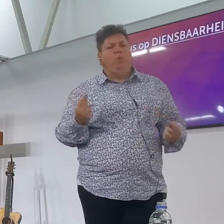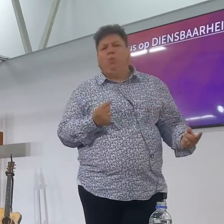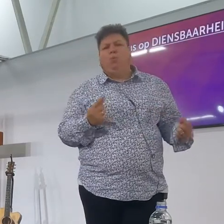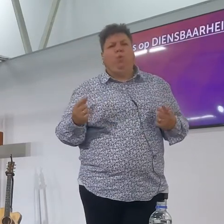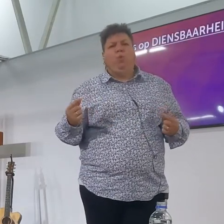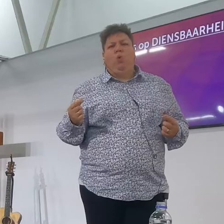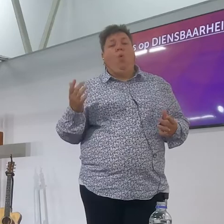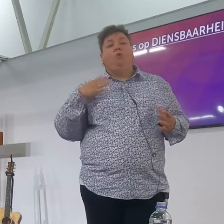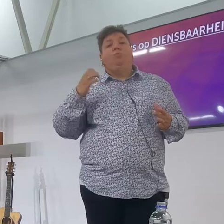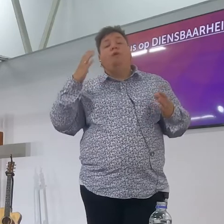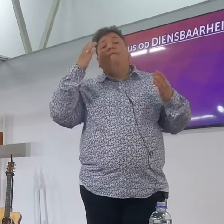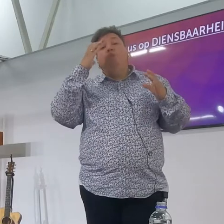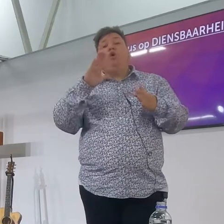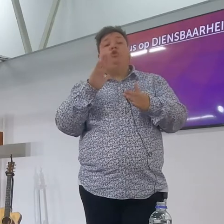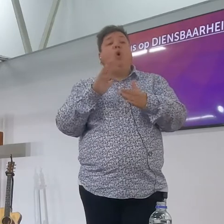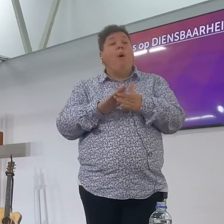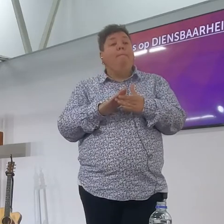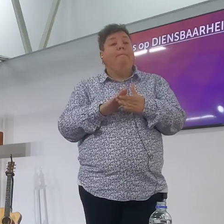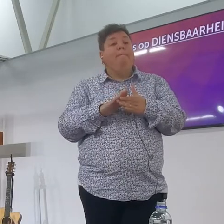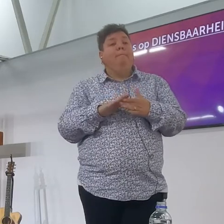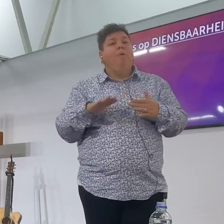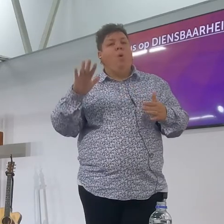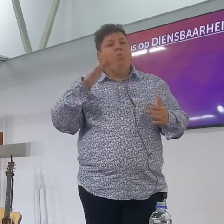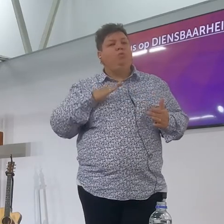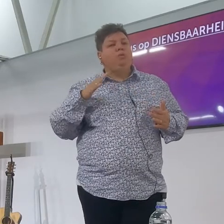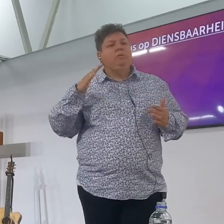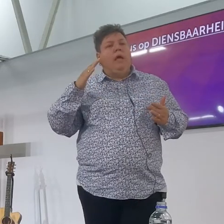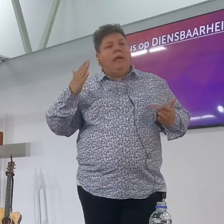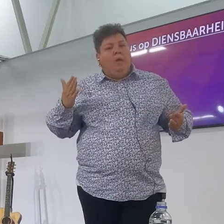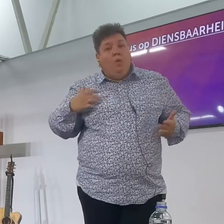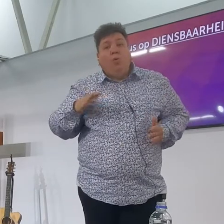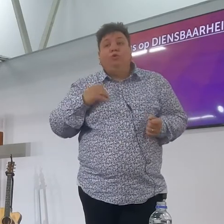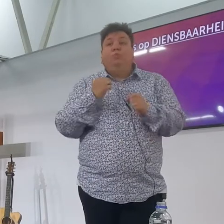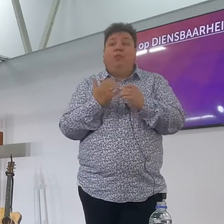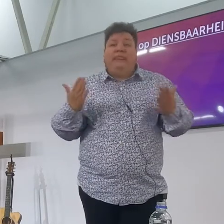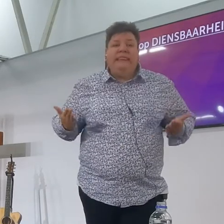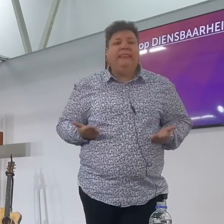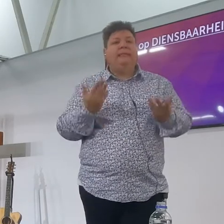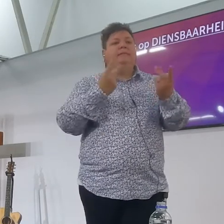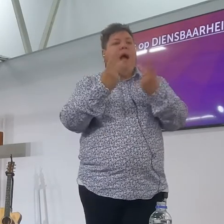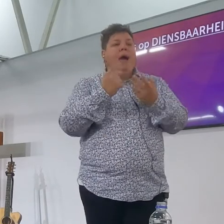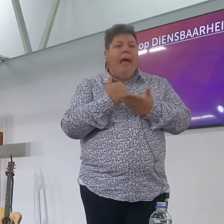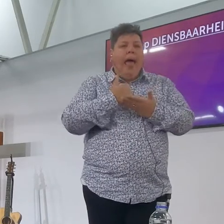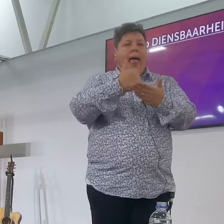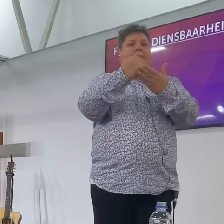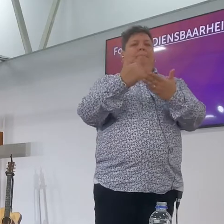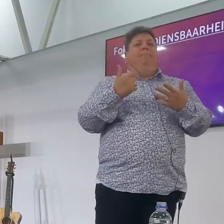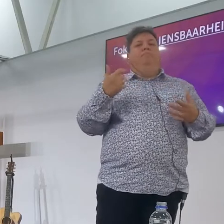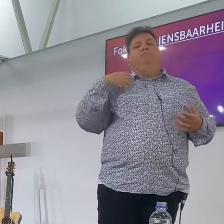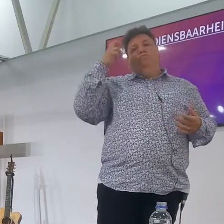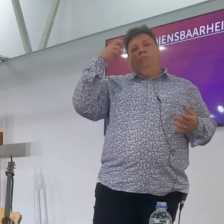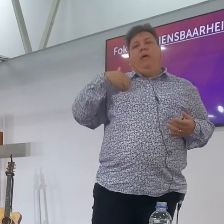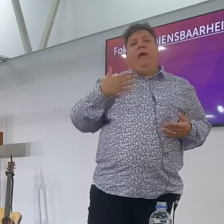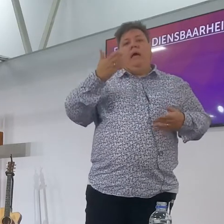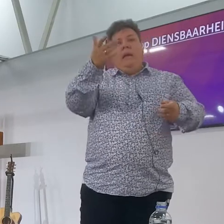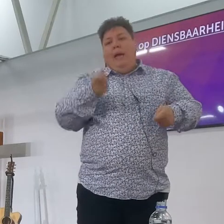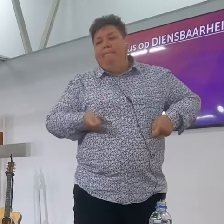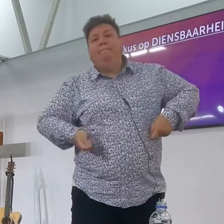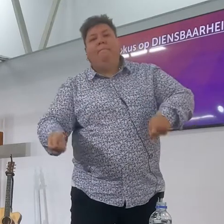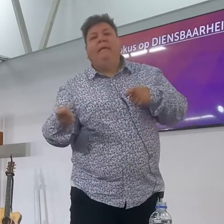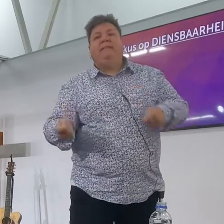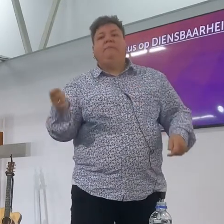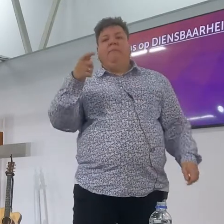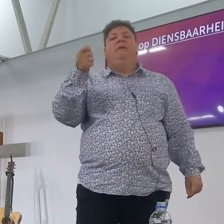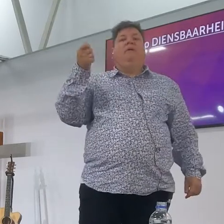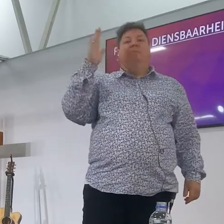op die gawes nie, ek en jy moet fokus op diensbaarheid, want dis waar dit gaan gebeur. Dit help nie, ek koop vir jou besem en jy het geen intentie om dit te gebruik